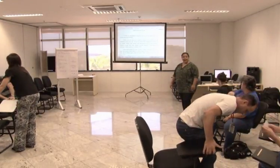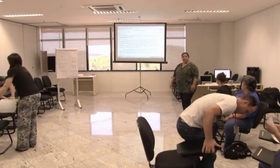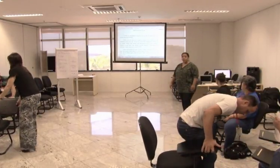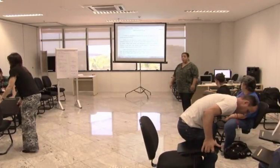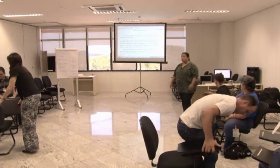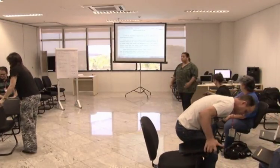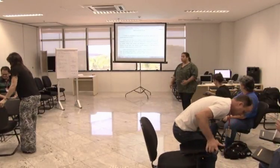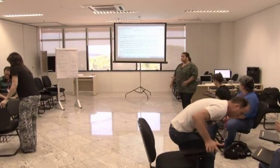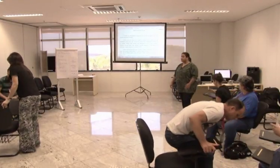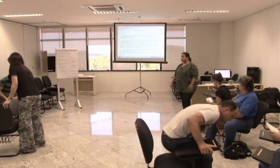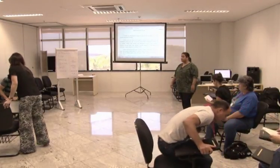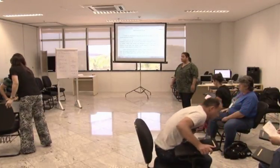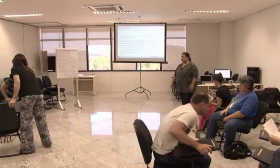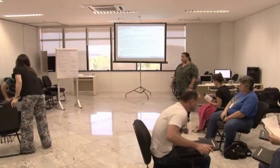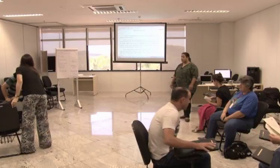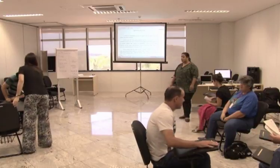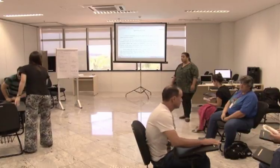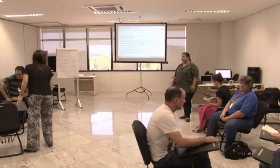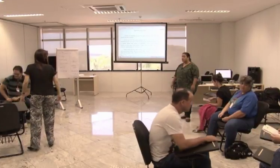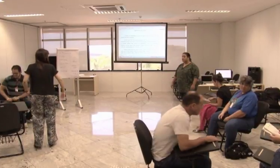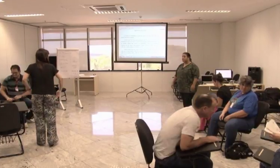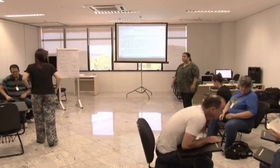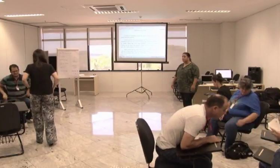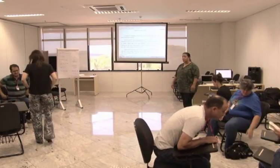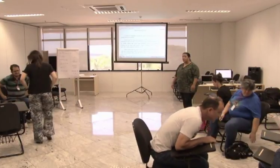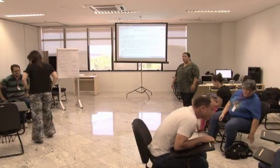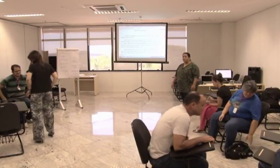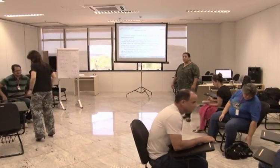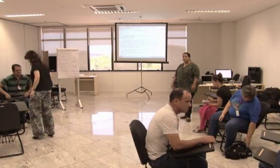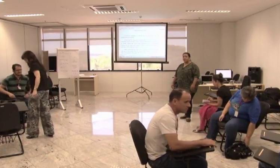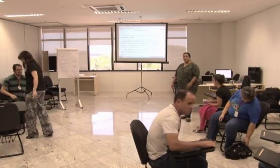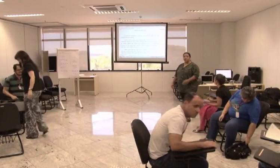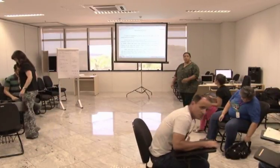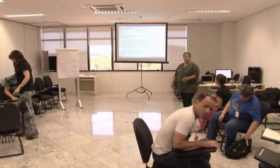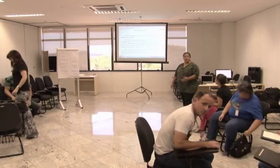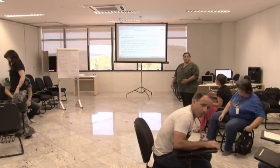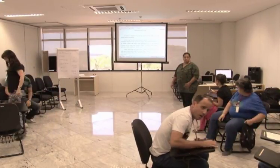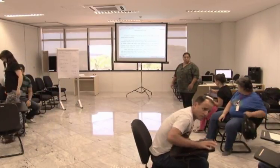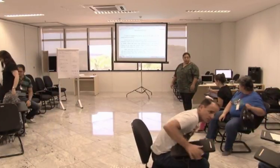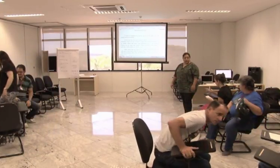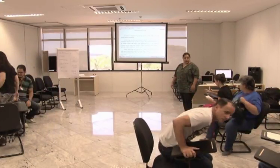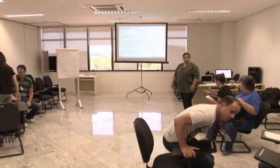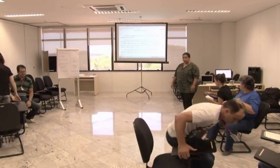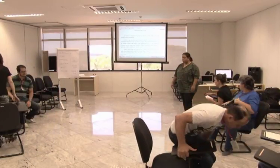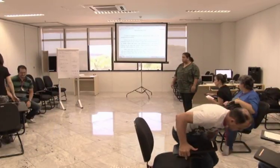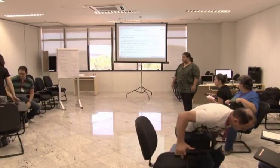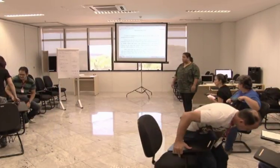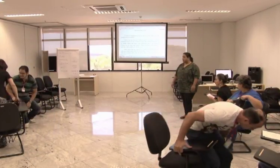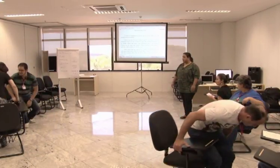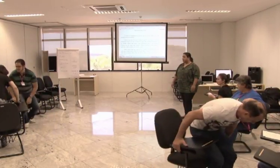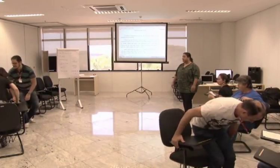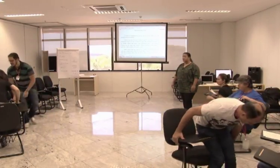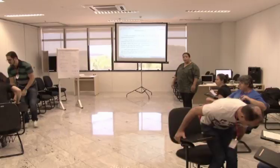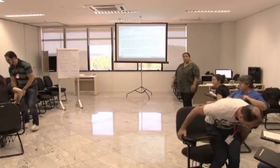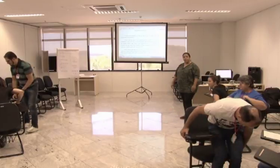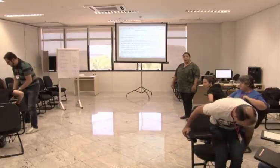Valendo ponto. Eu não entendo porque vocês não têm prova. Eu já fiz um ofício contra isso. Vocês vão ter